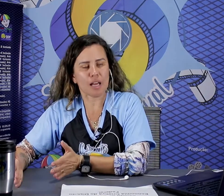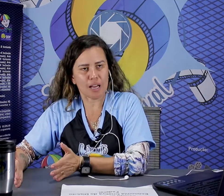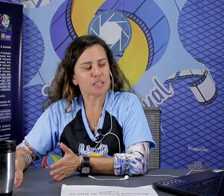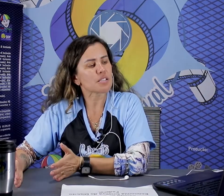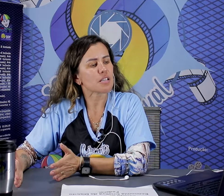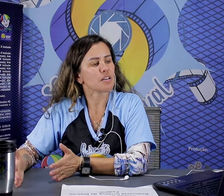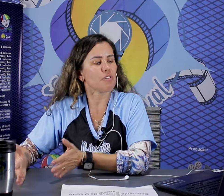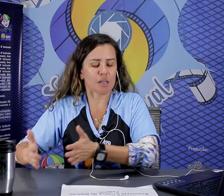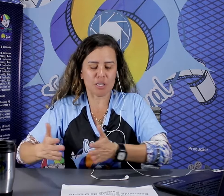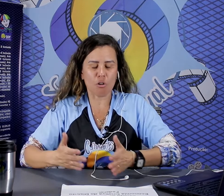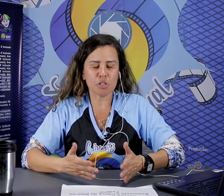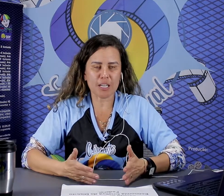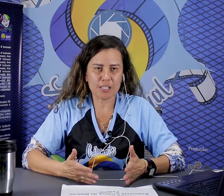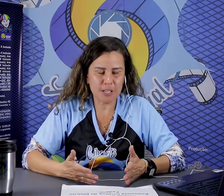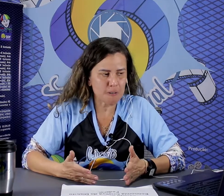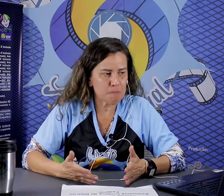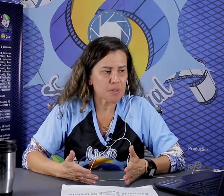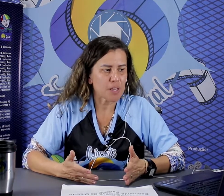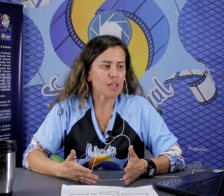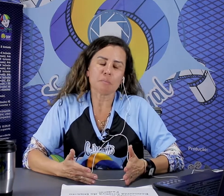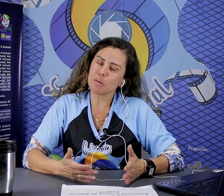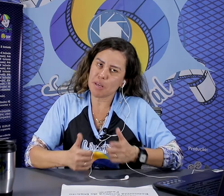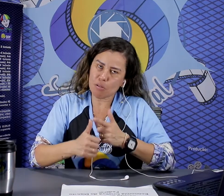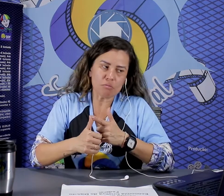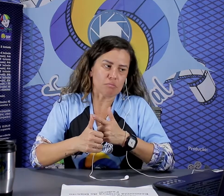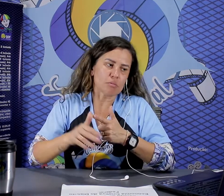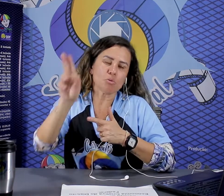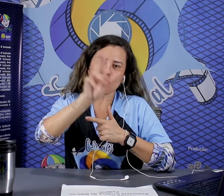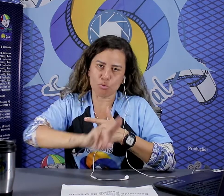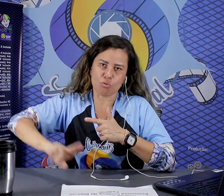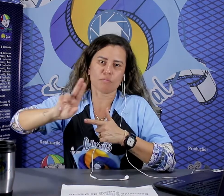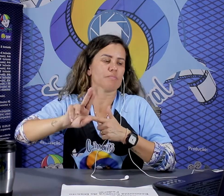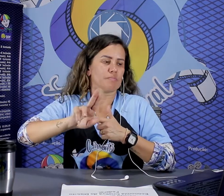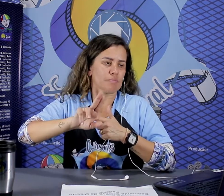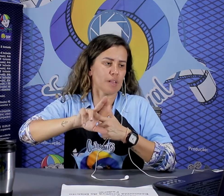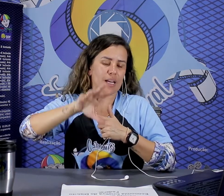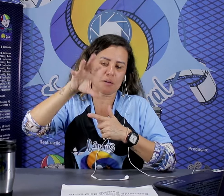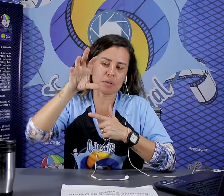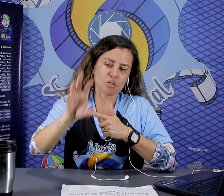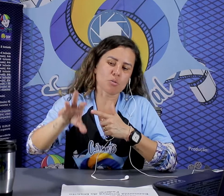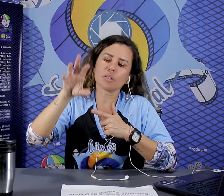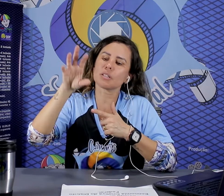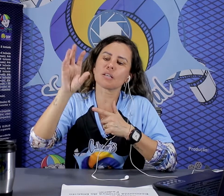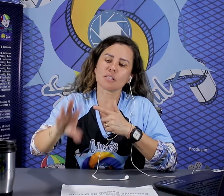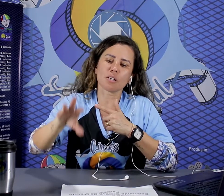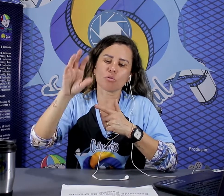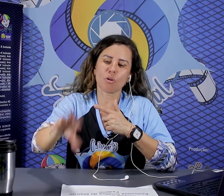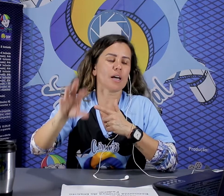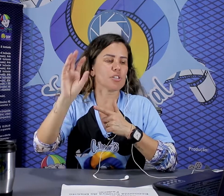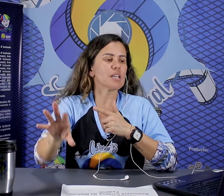sinais, falamos da comunicação, primeiro, o uso. Aquela pessoa tem que ser usuária de